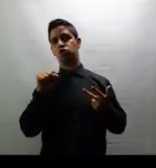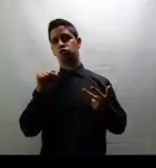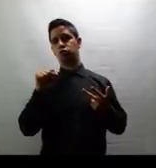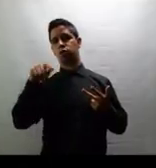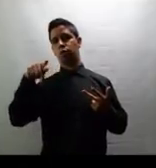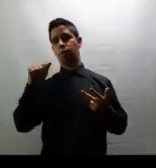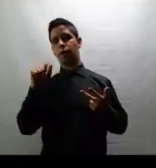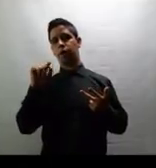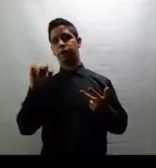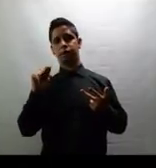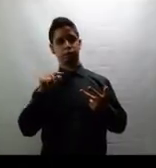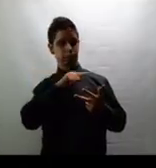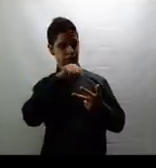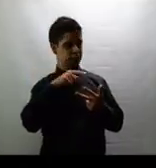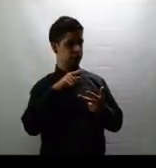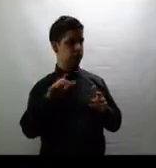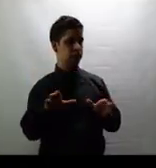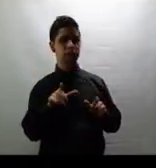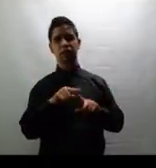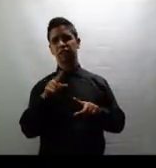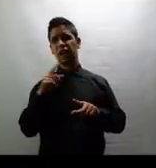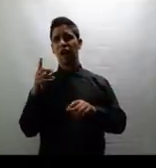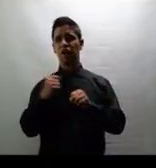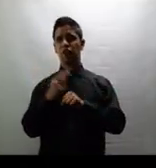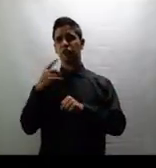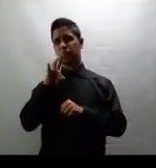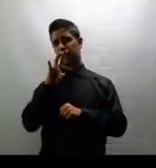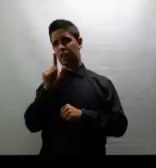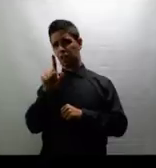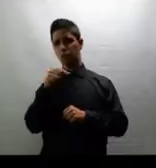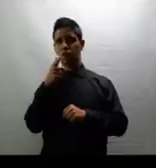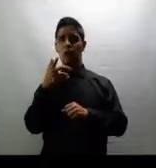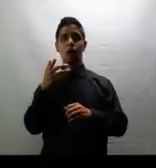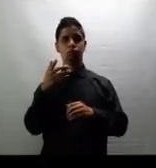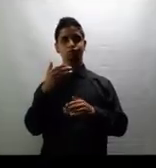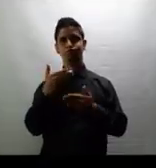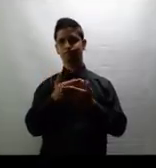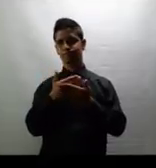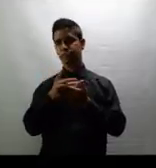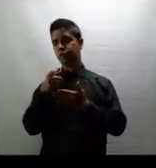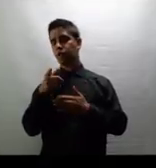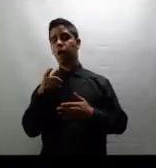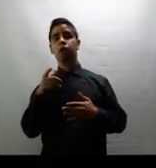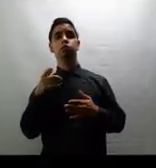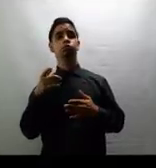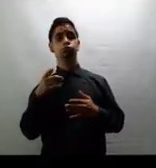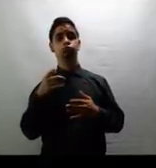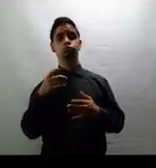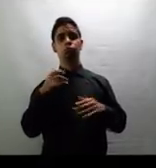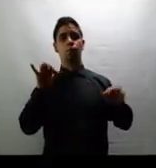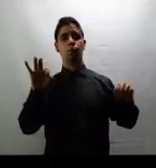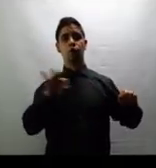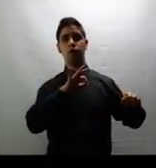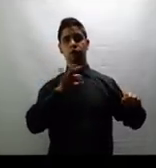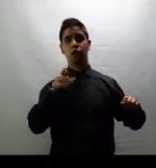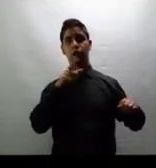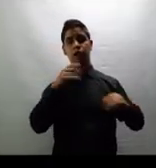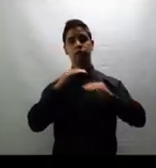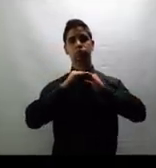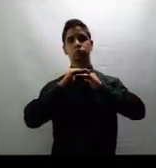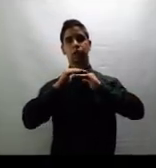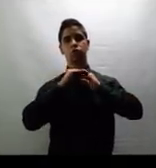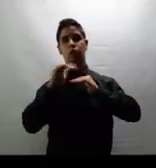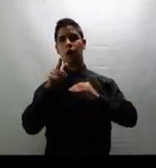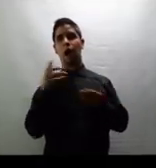bueno pues se puso de moda en el año 71 72 el violinista en el tejado filter band de bruce bueno pues aquí hicieron